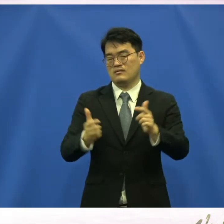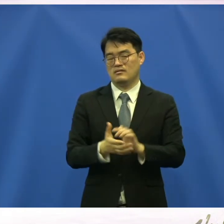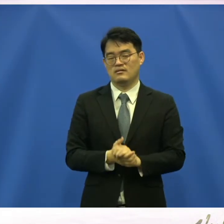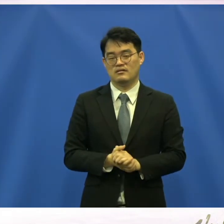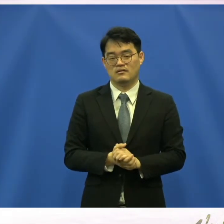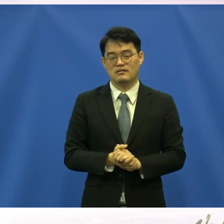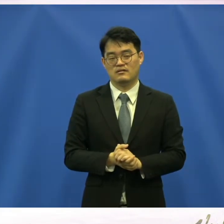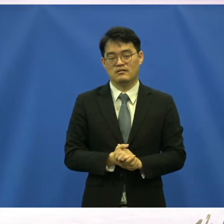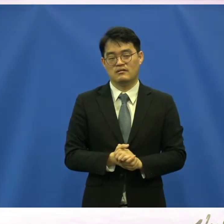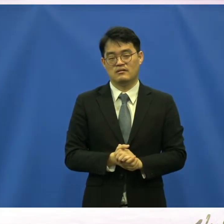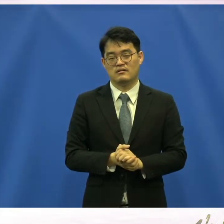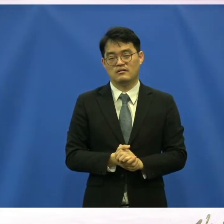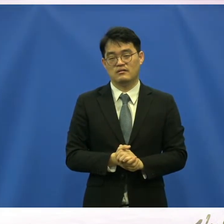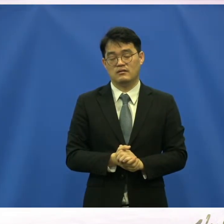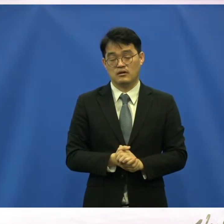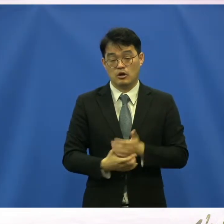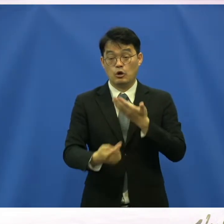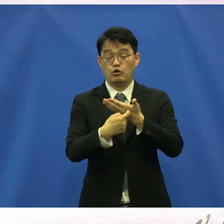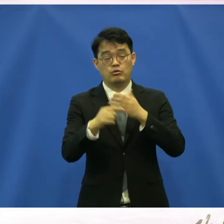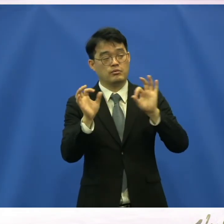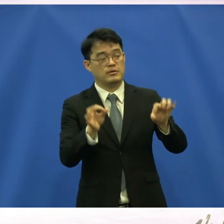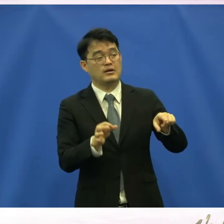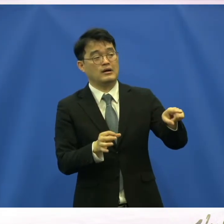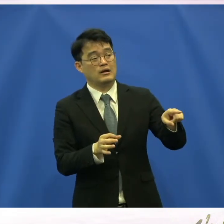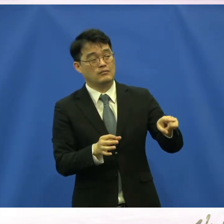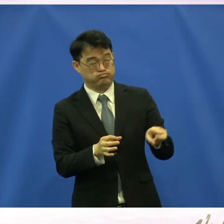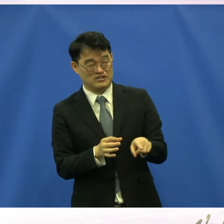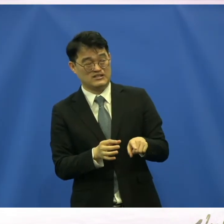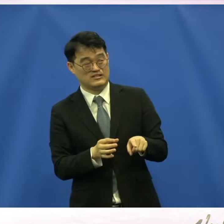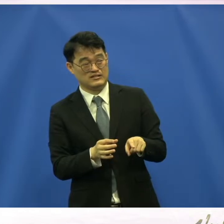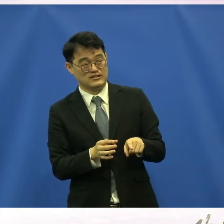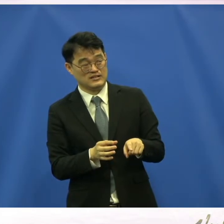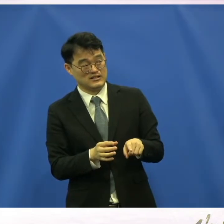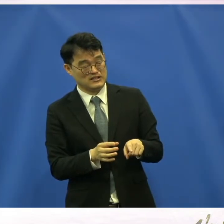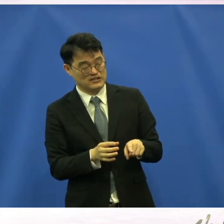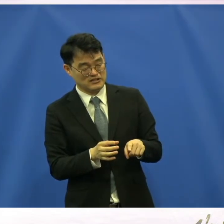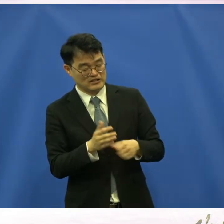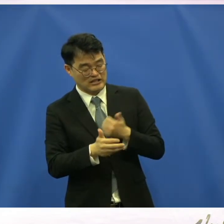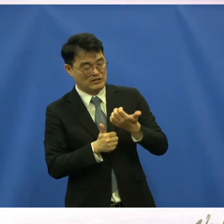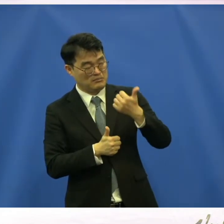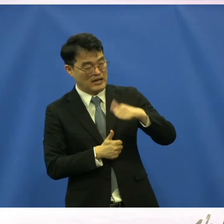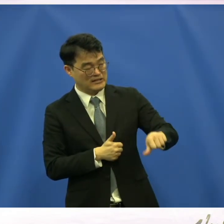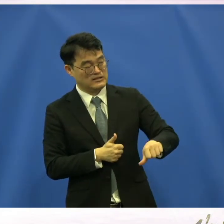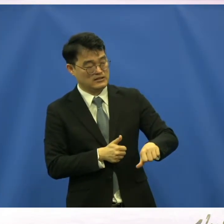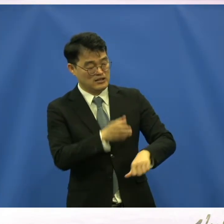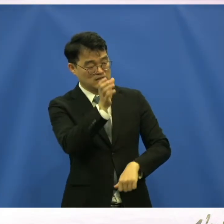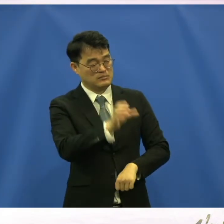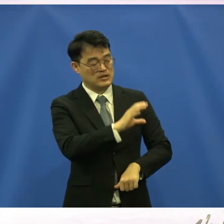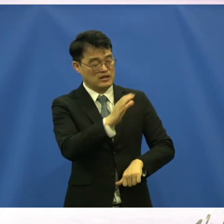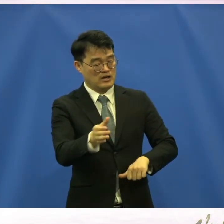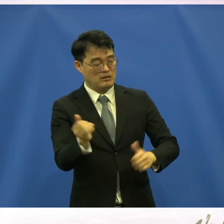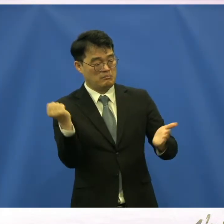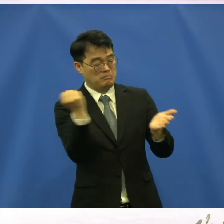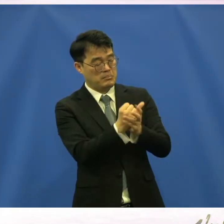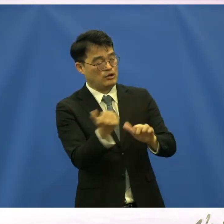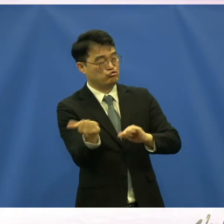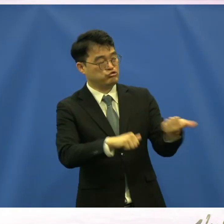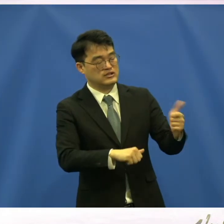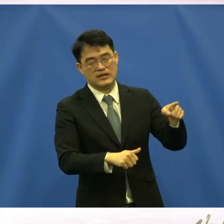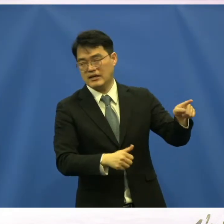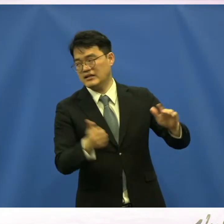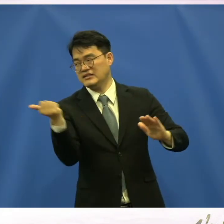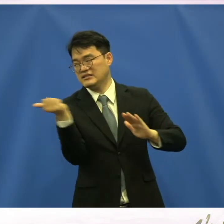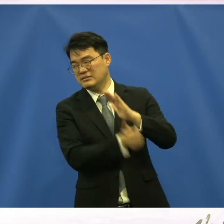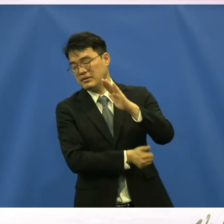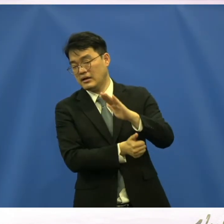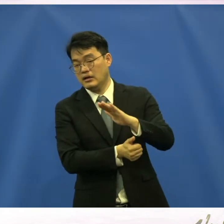겉으로 실패처럼 보여요. 어떻게 보면 십자가는 실패로 보여요. 그러니까 2000년 전에 그리스도가